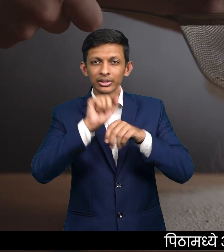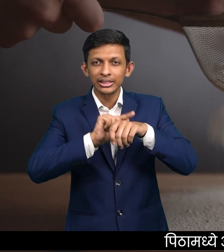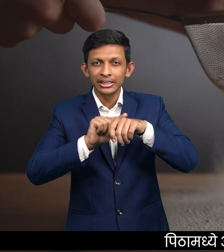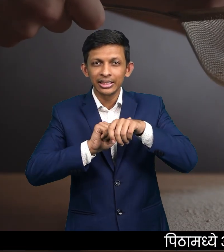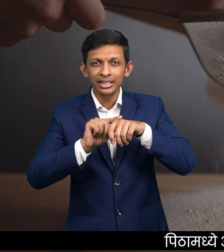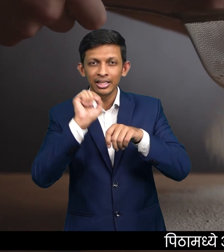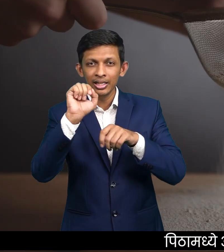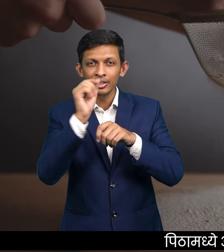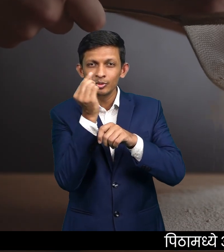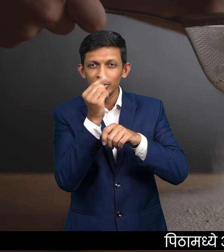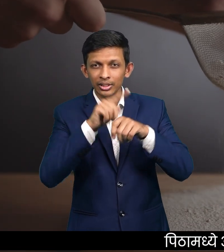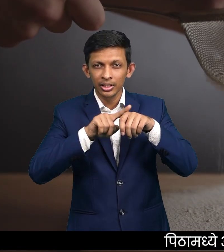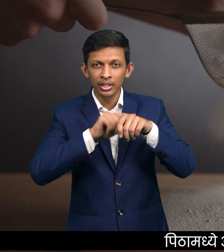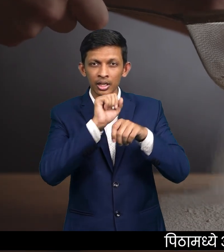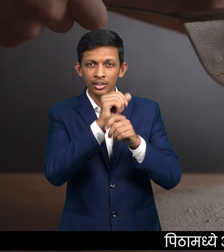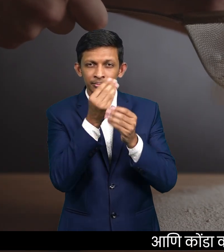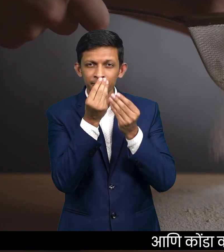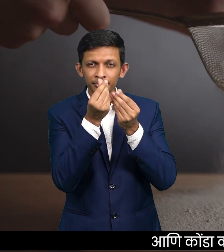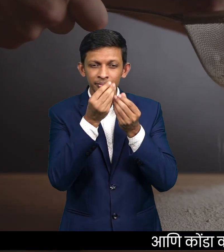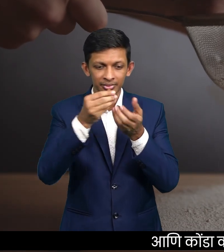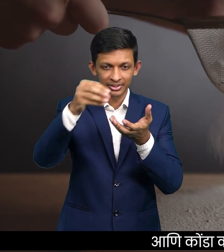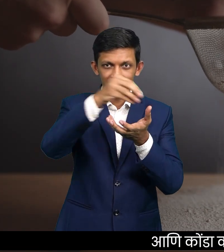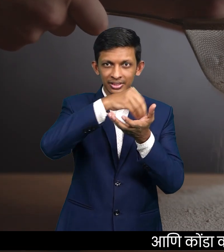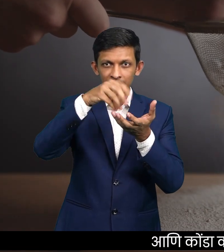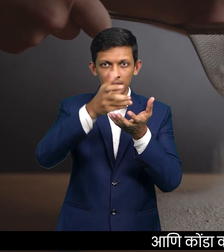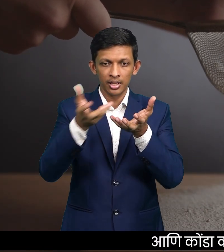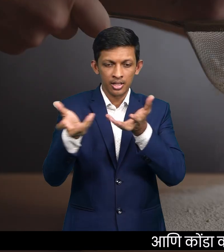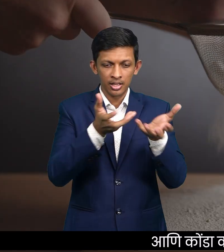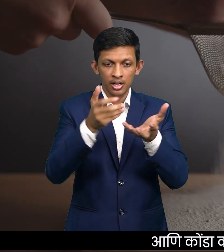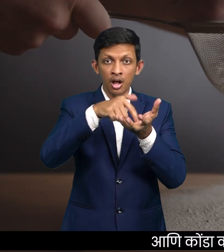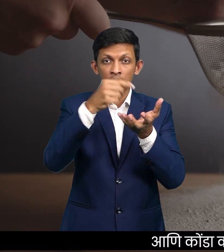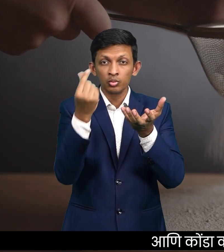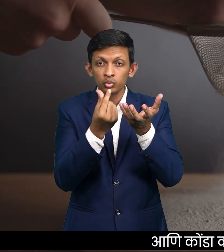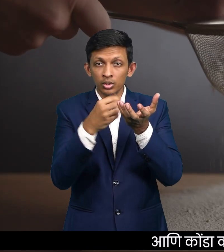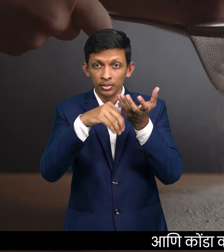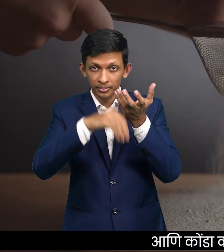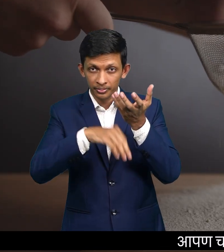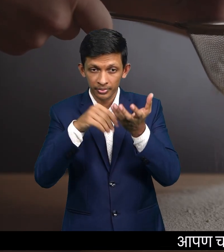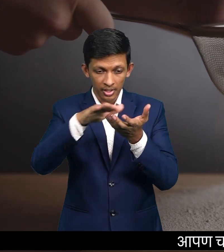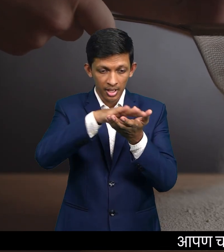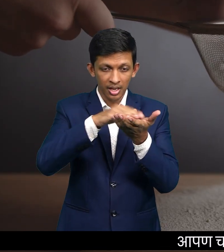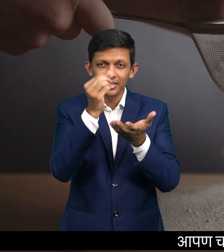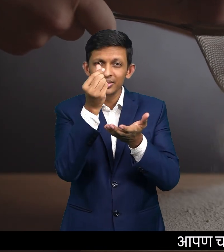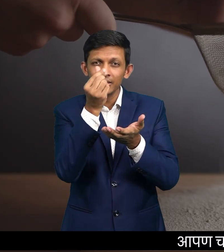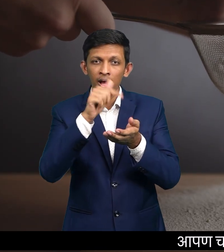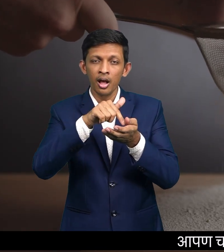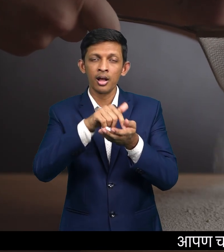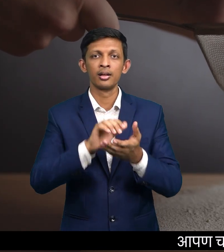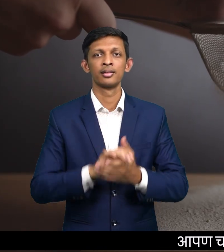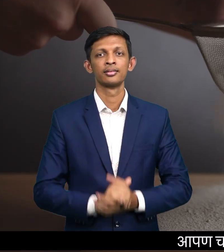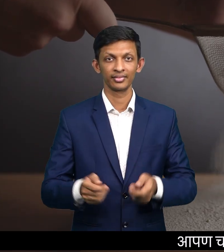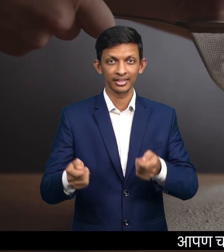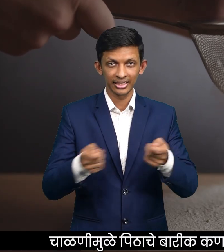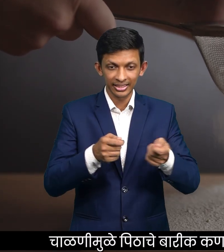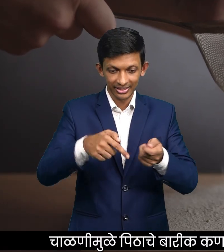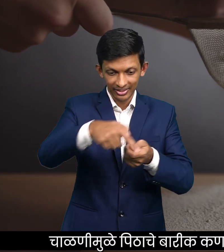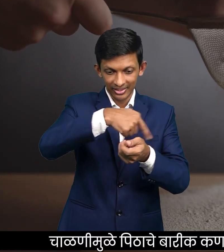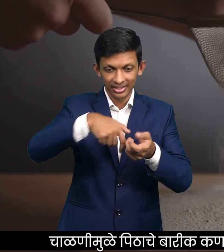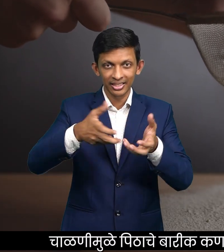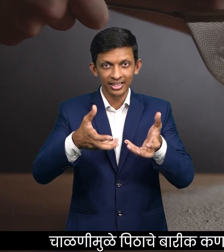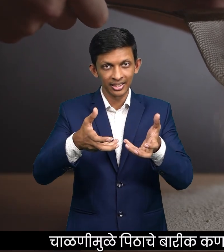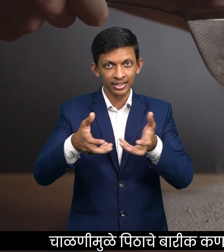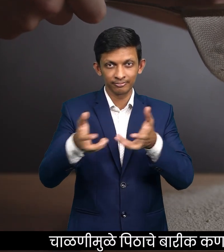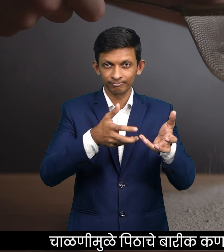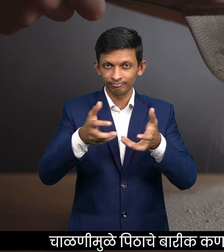पिठामध्ये असलेली अशुद्धता आणि कोंढा काढून टाकण्यासाठी आपण चाळणी वापरतो.